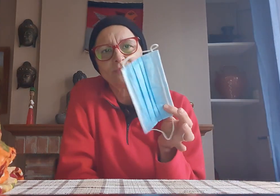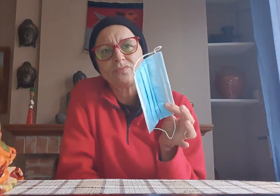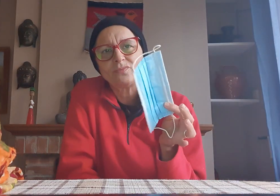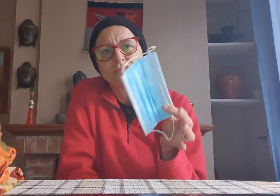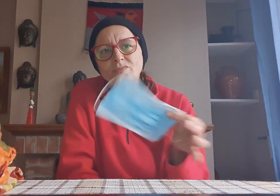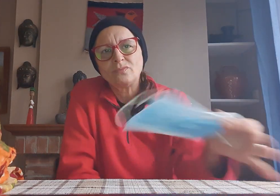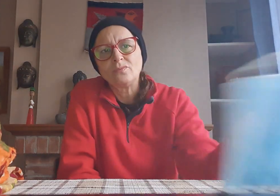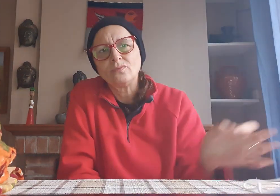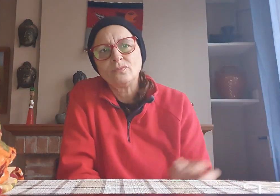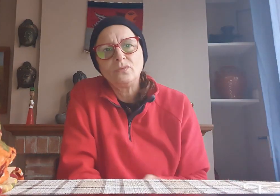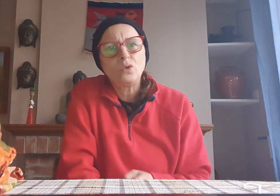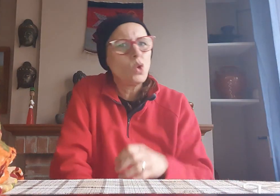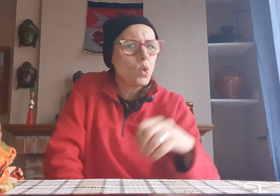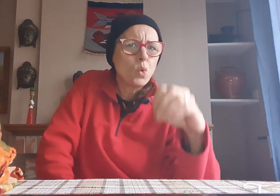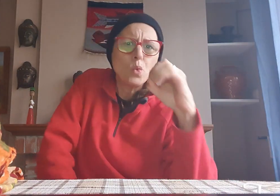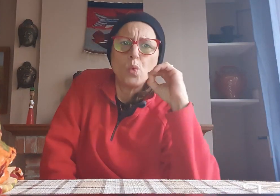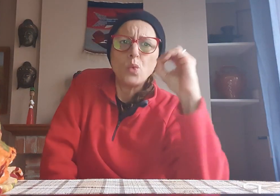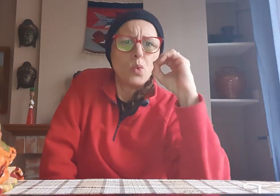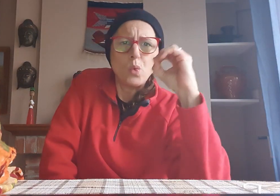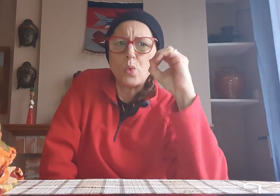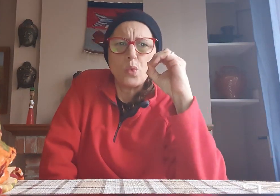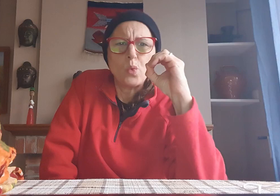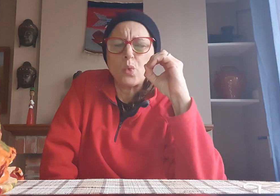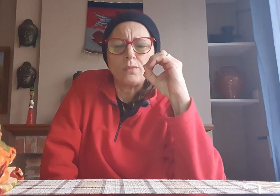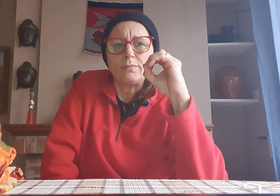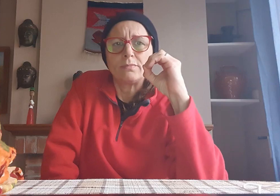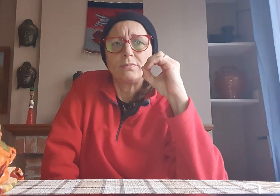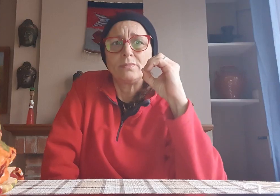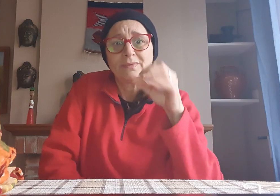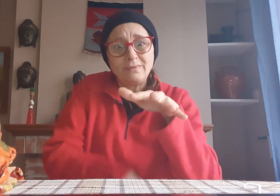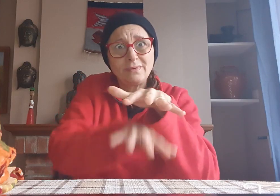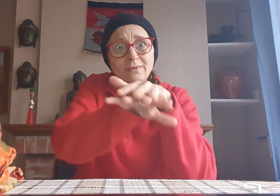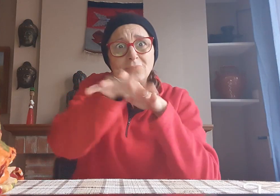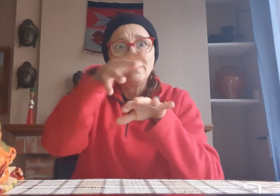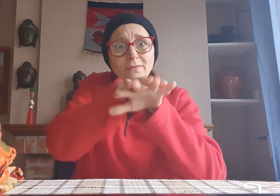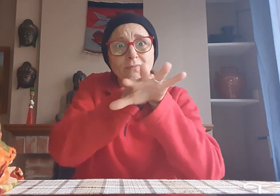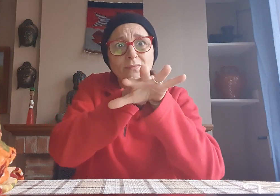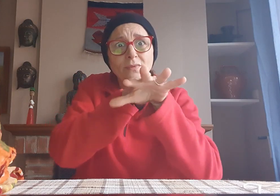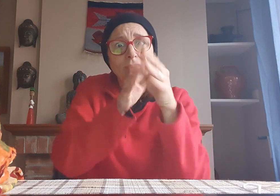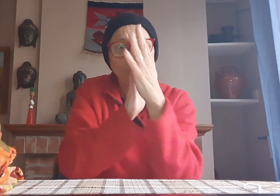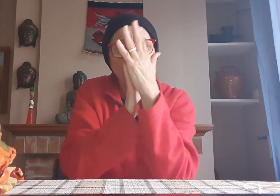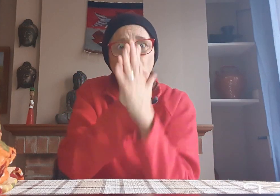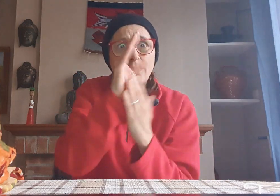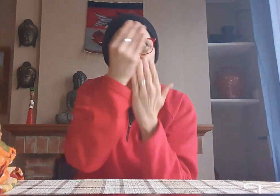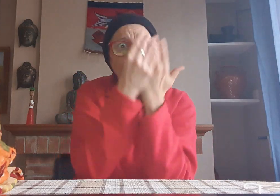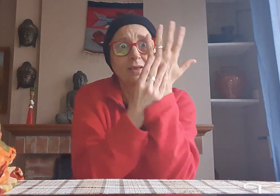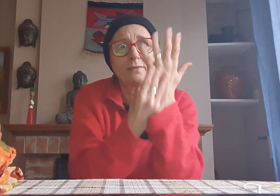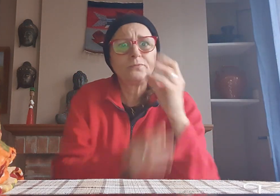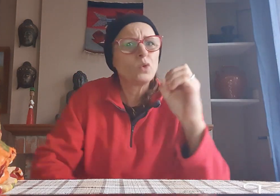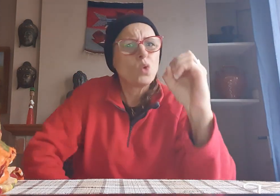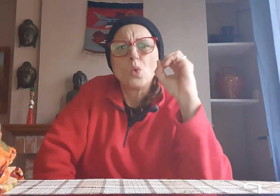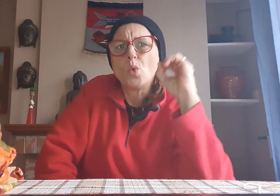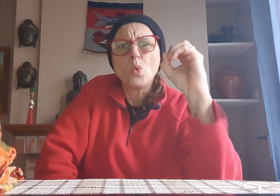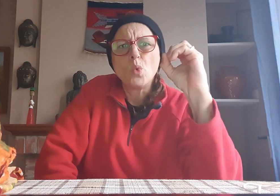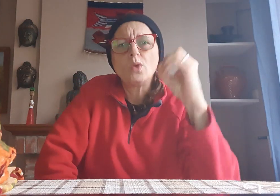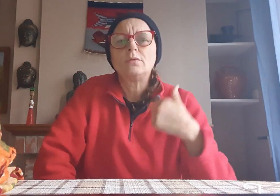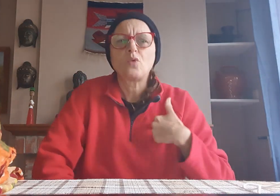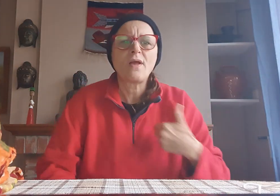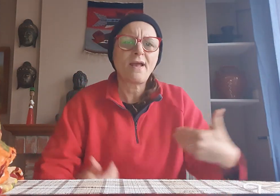¿Qué te parece esta? Marcel, es una mesa para 8 personas. ¿Cuántas estás en mi casa con 8 personas? Nunca, es verdad. Me encanta esta casa, de verdad. Me